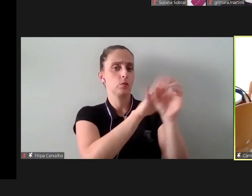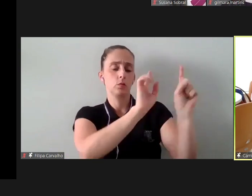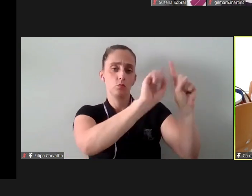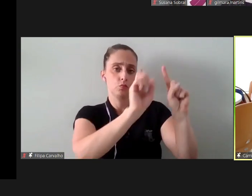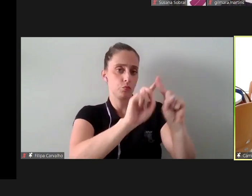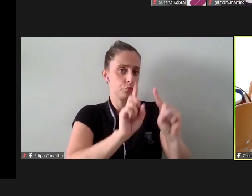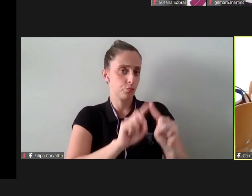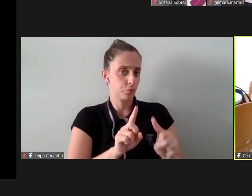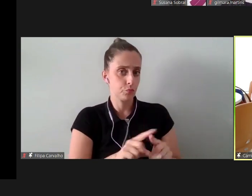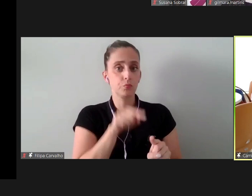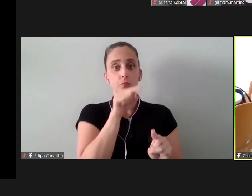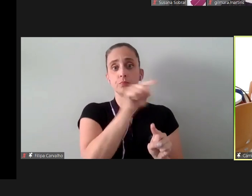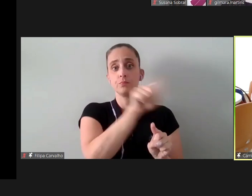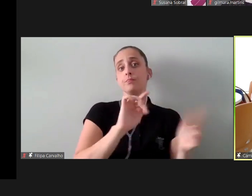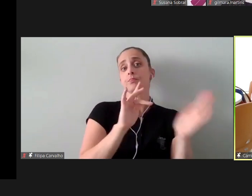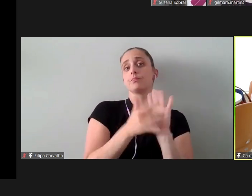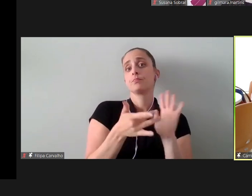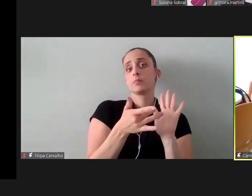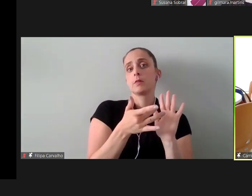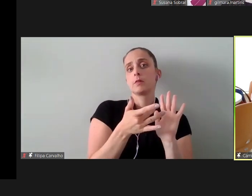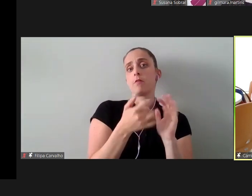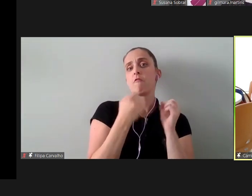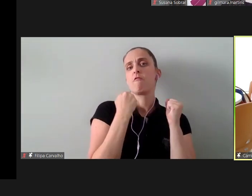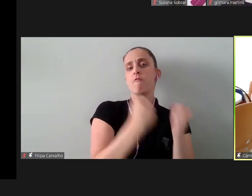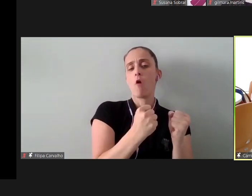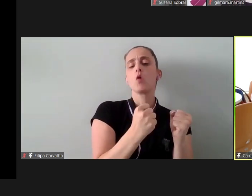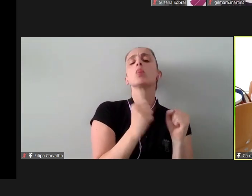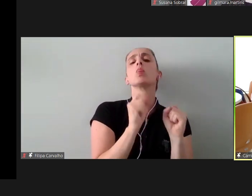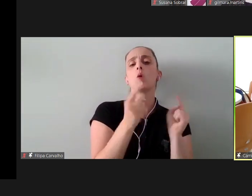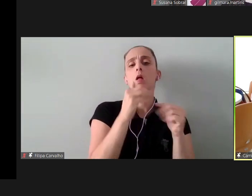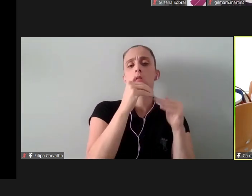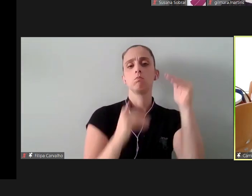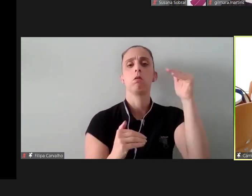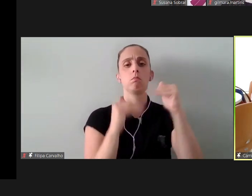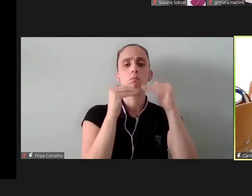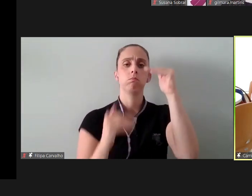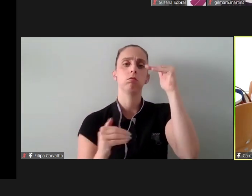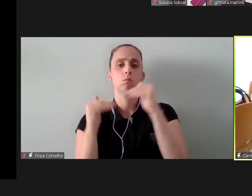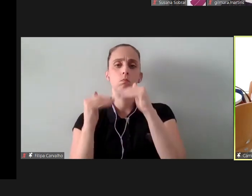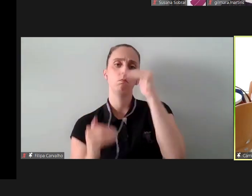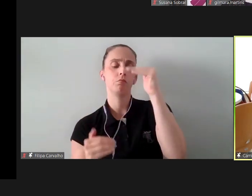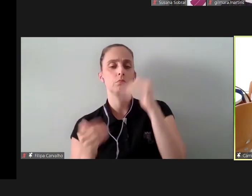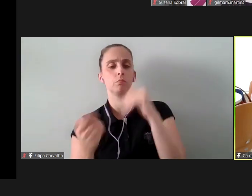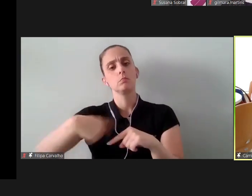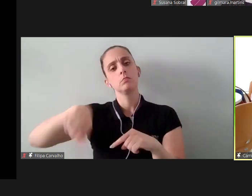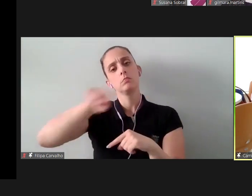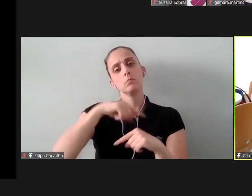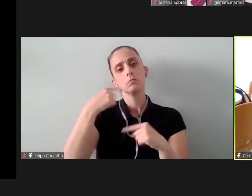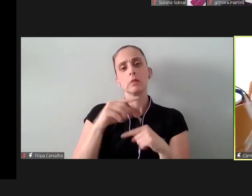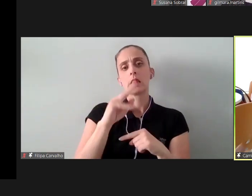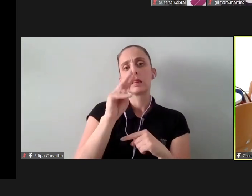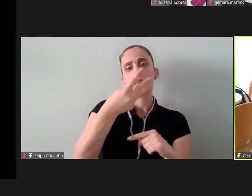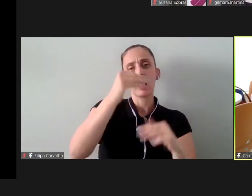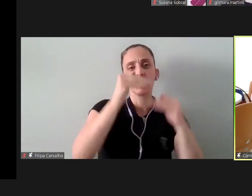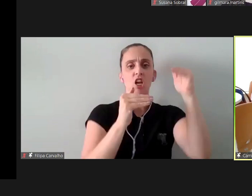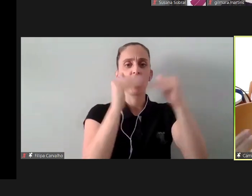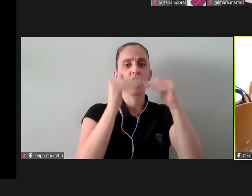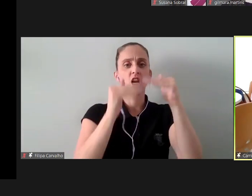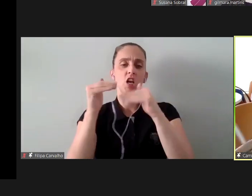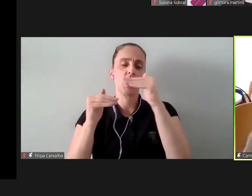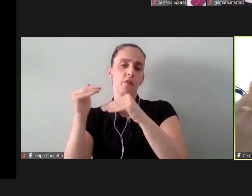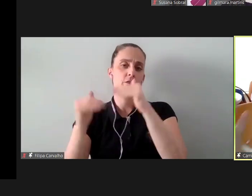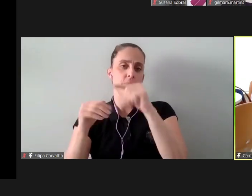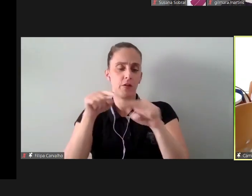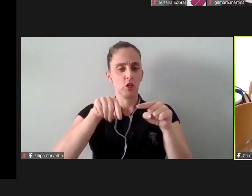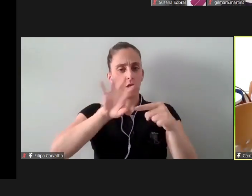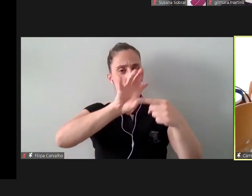país fortemente marcado pela desigualdade. Nós somos 3 níveis federativos e esses níveis federativos têm